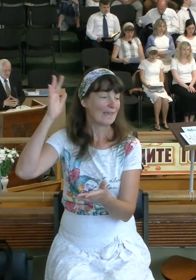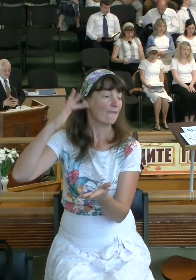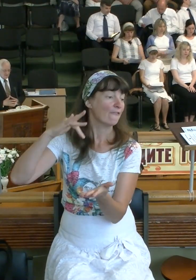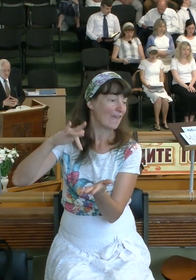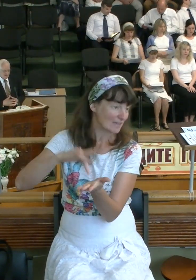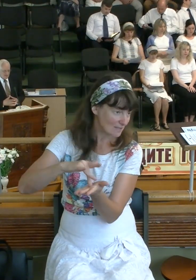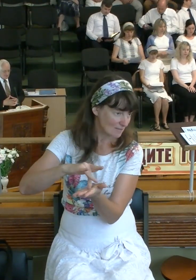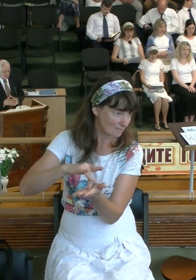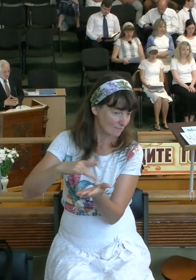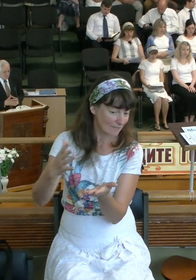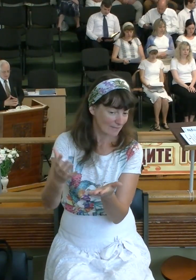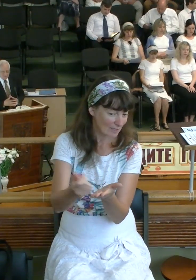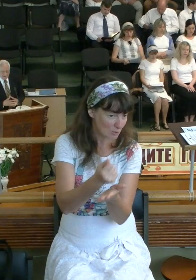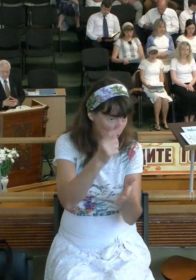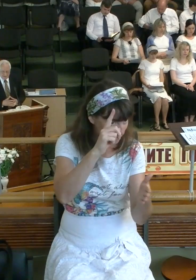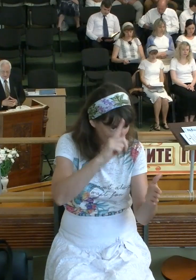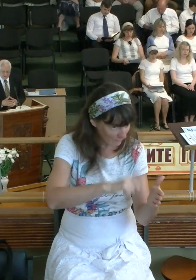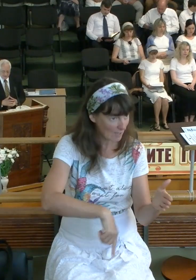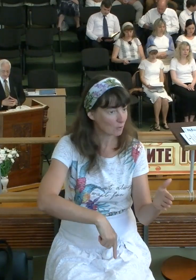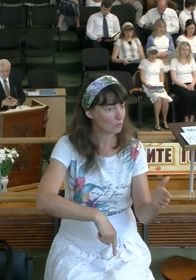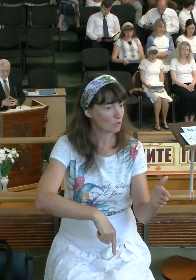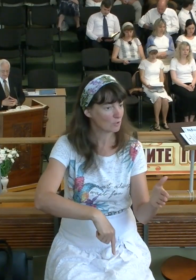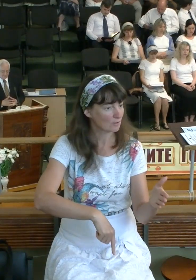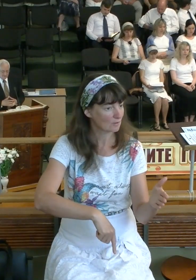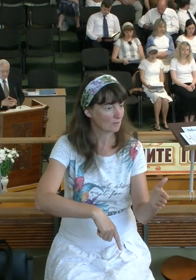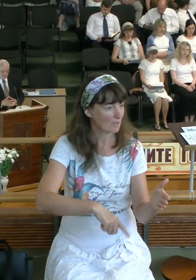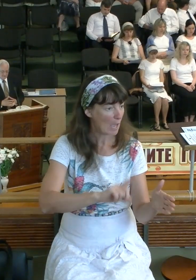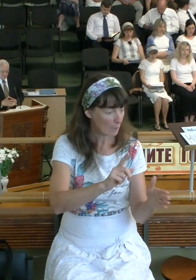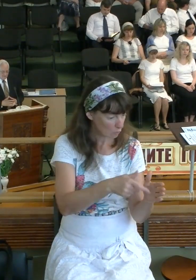людей, которые принимали крещение,